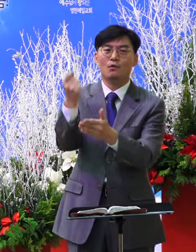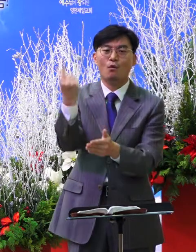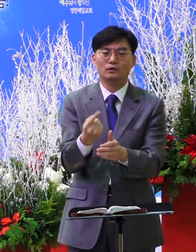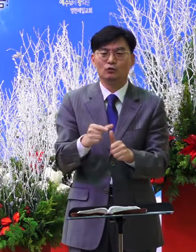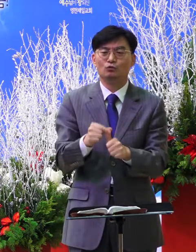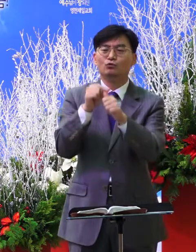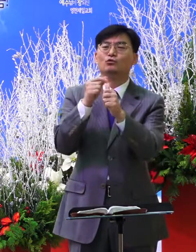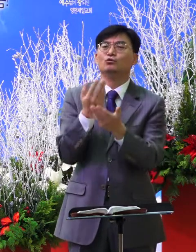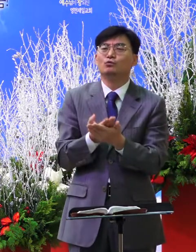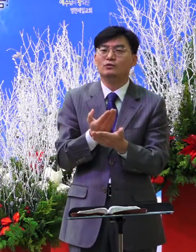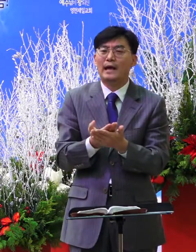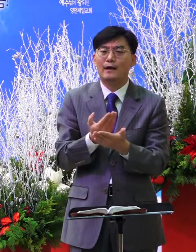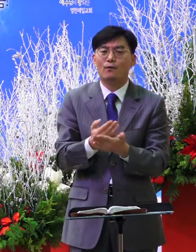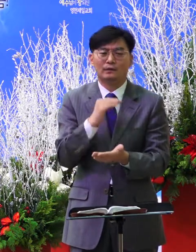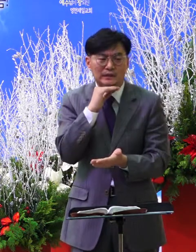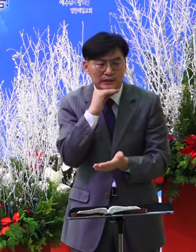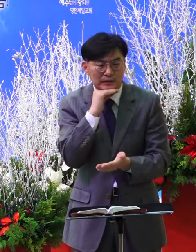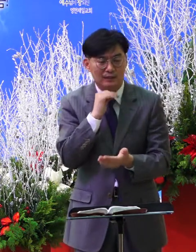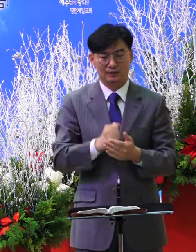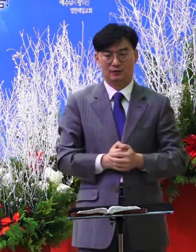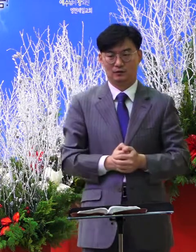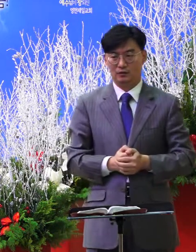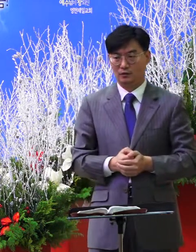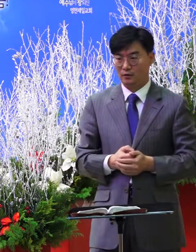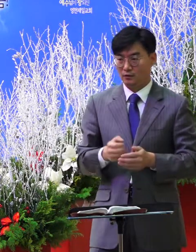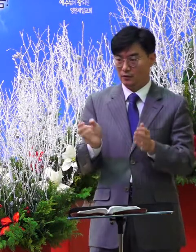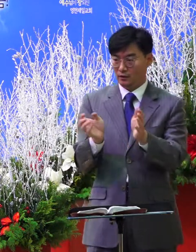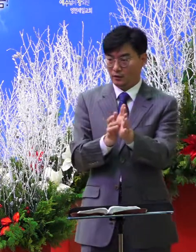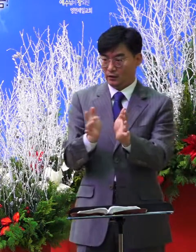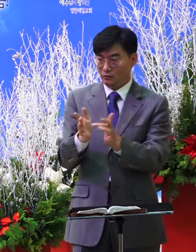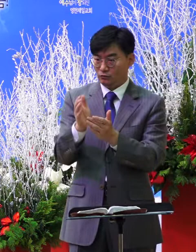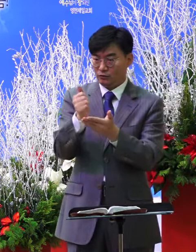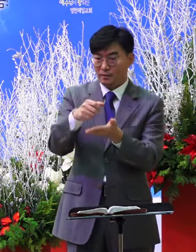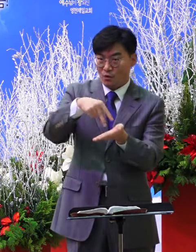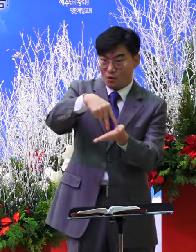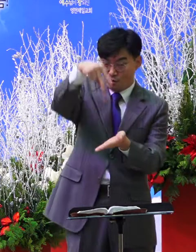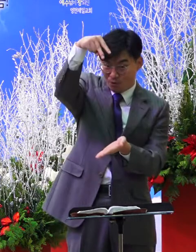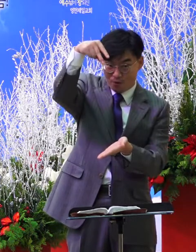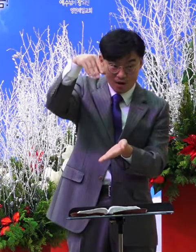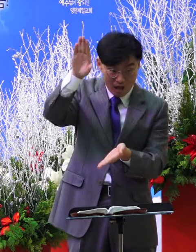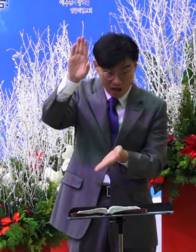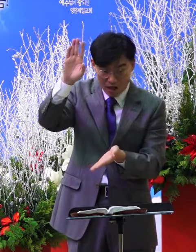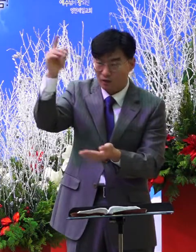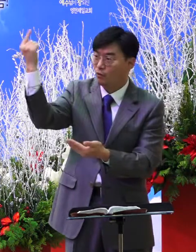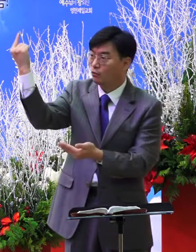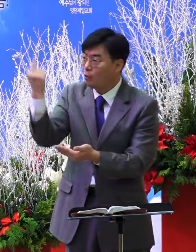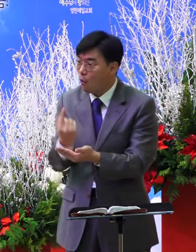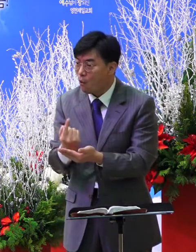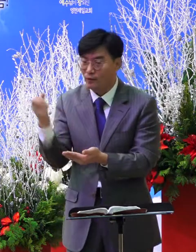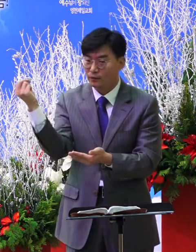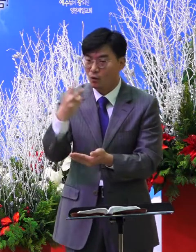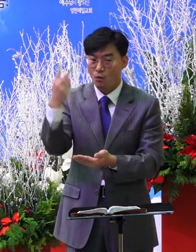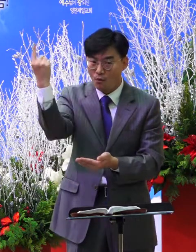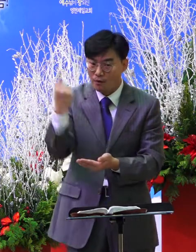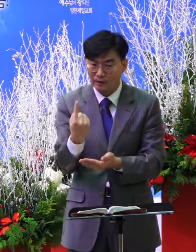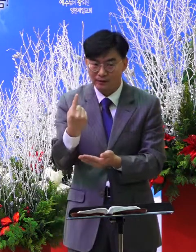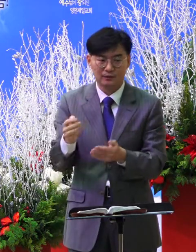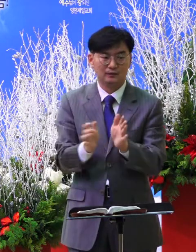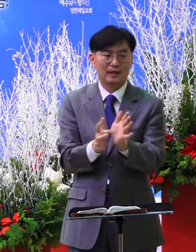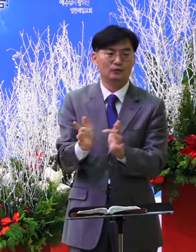세상을 심판하러 다시 오시는 예수님을 기다리는 우리 안에 있어야 할 이 재림 신앙을